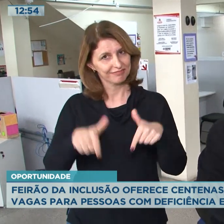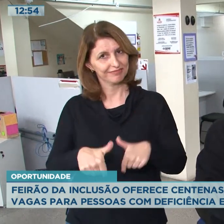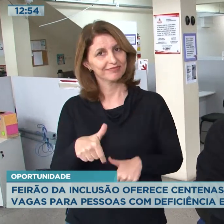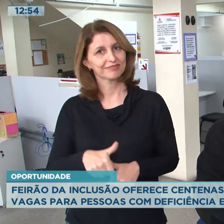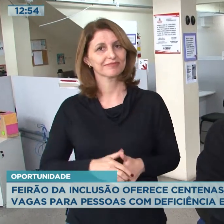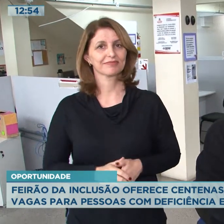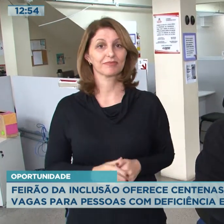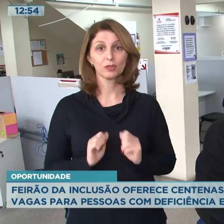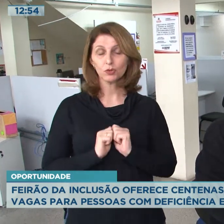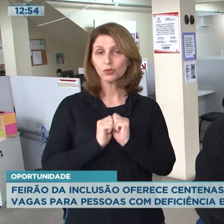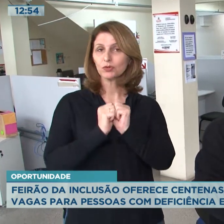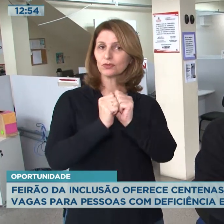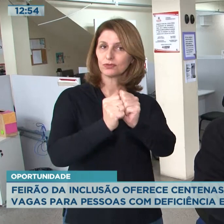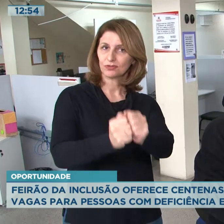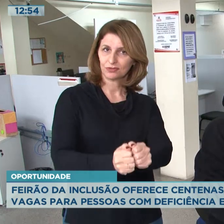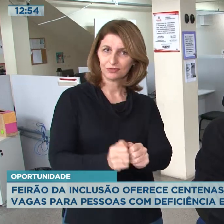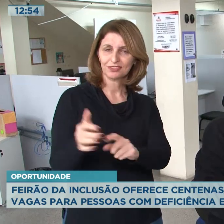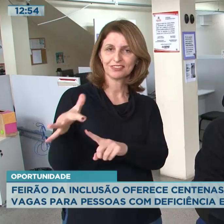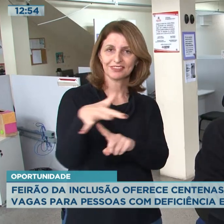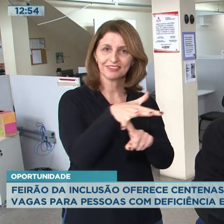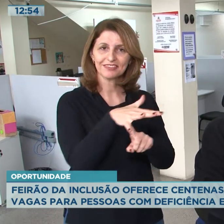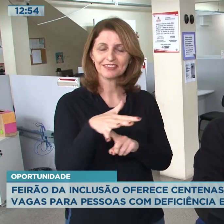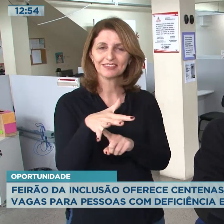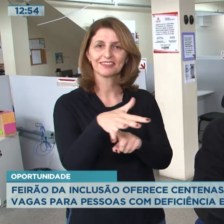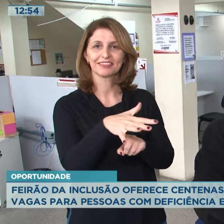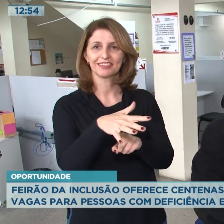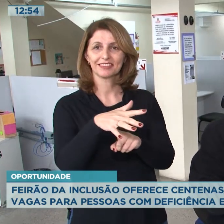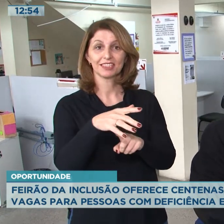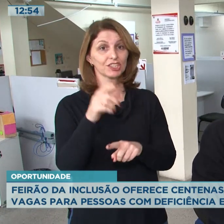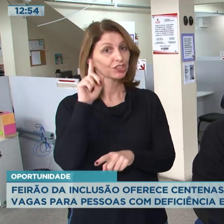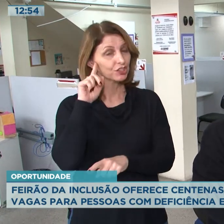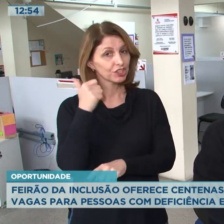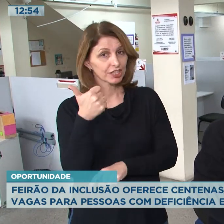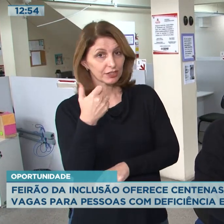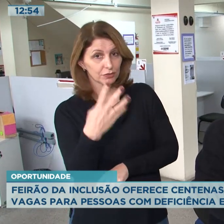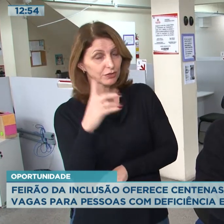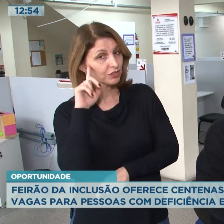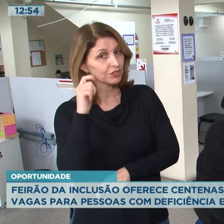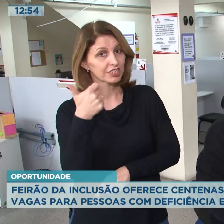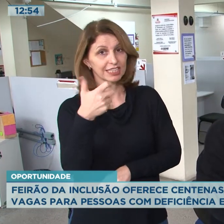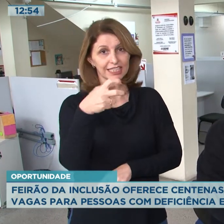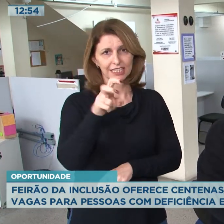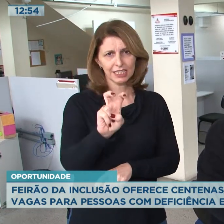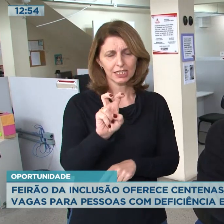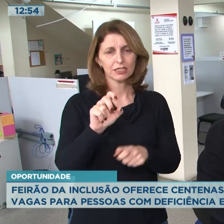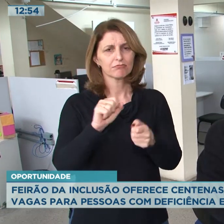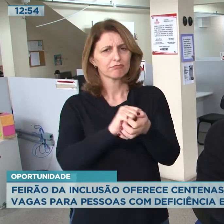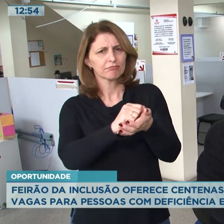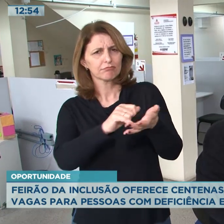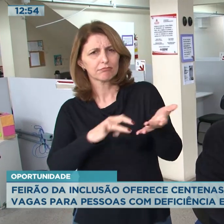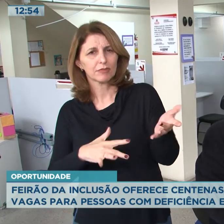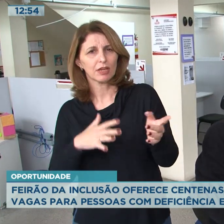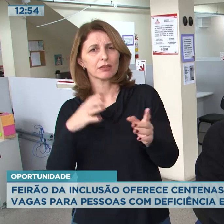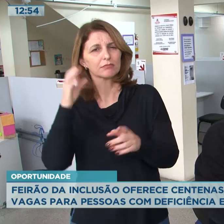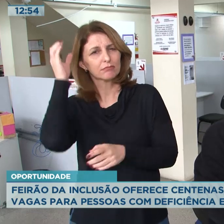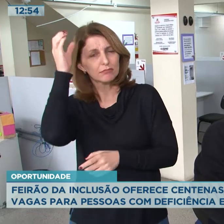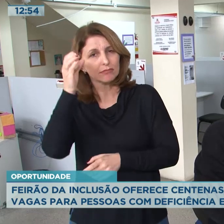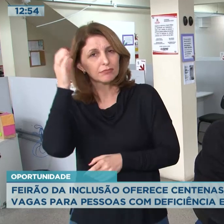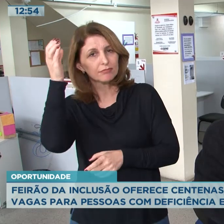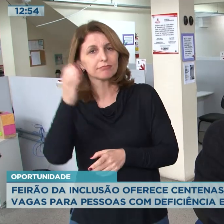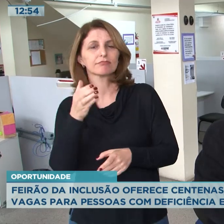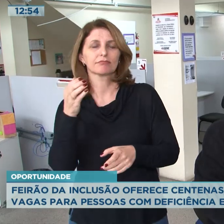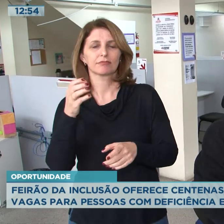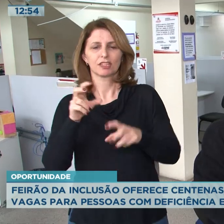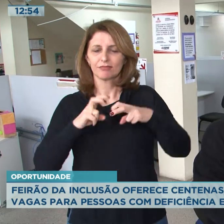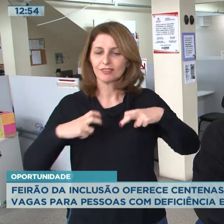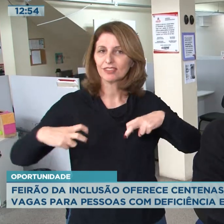disposição. Junto desse feirão, nós vamos fazer, no dia 14 e dia 15, uma série de ações de conscientização e sensibilização, com